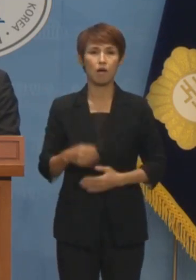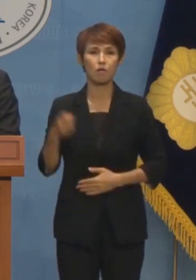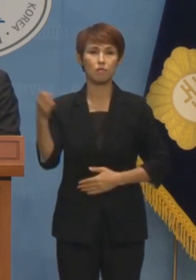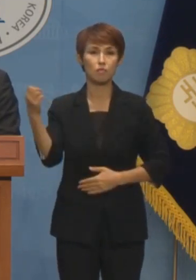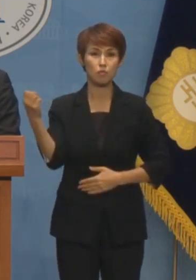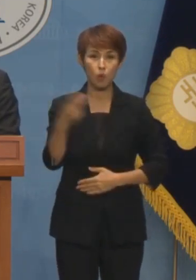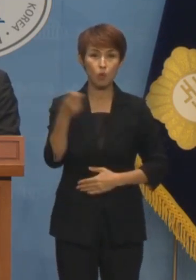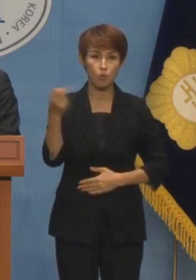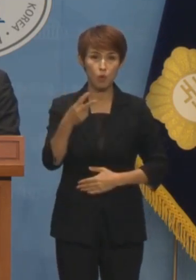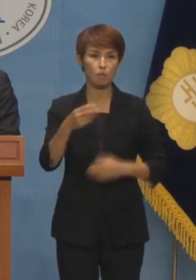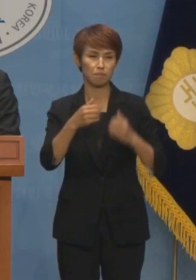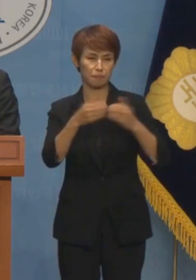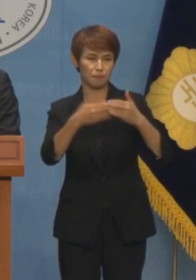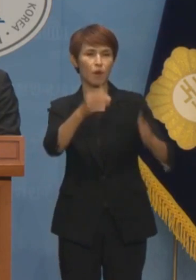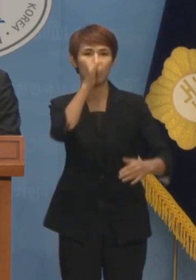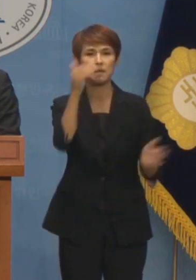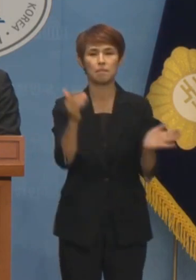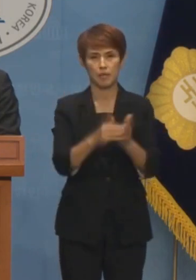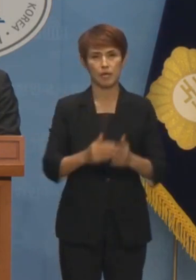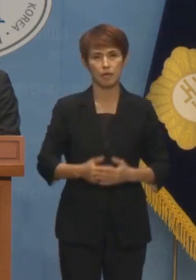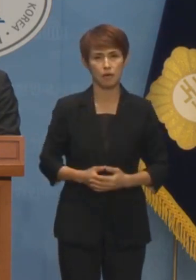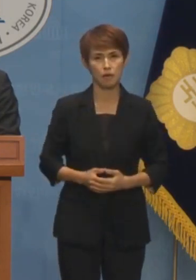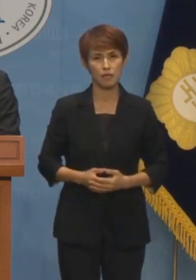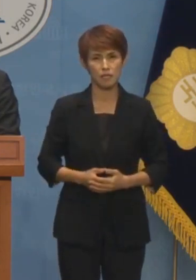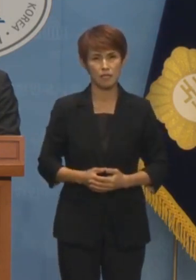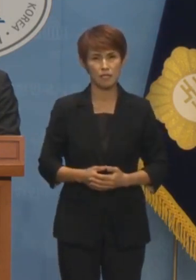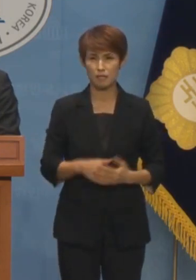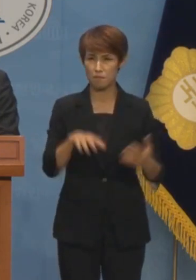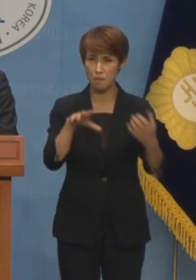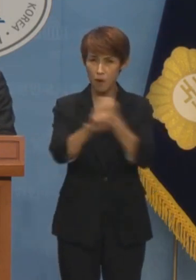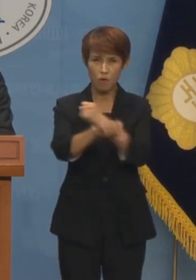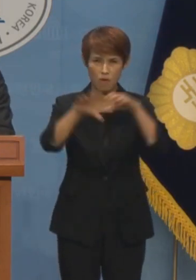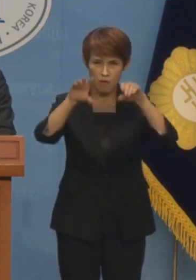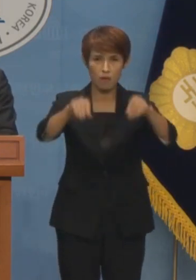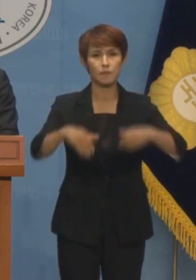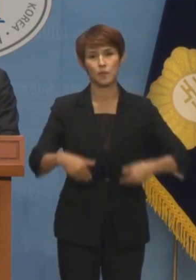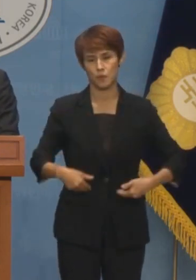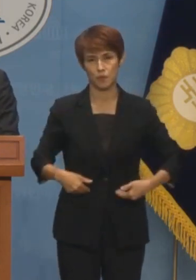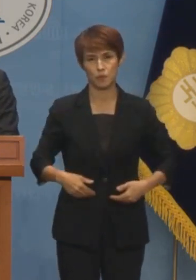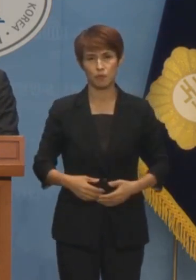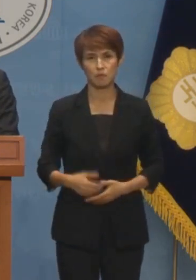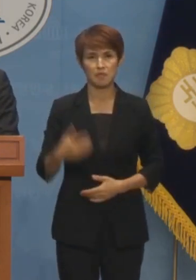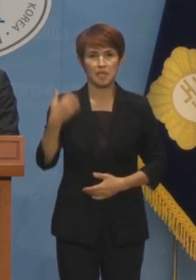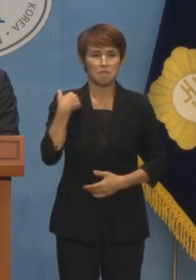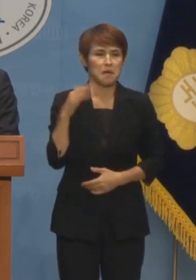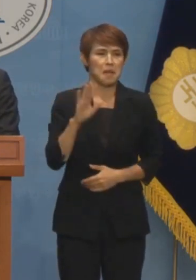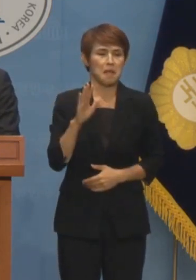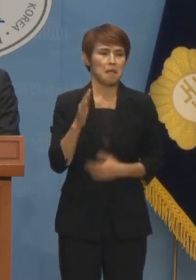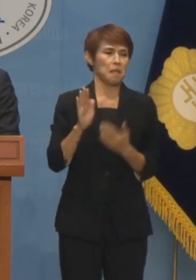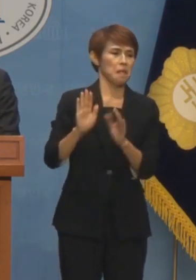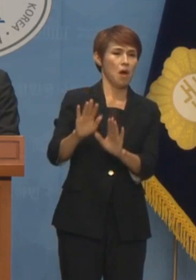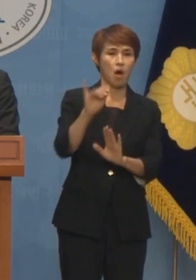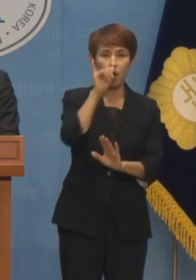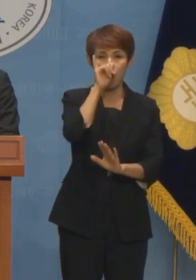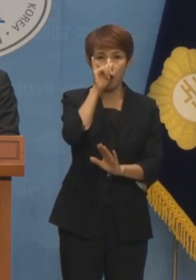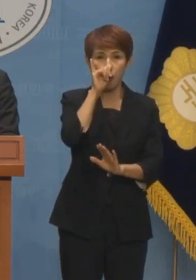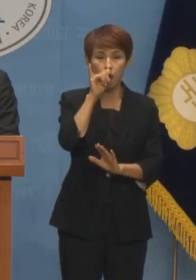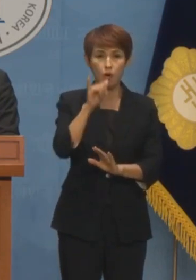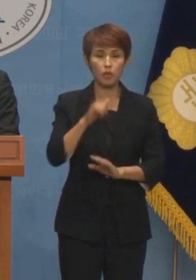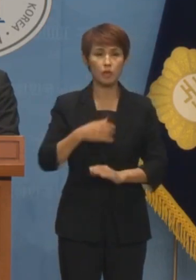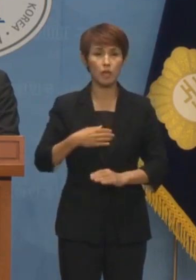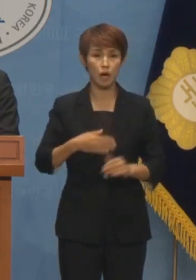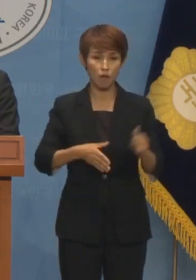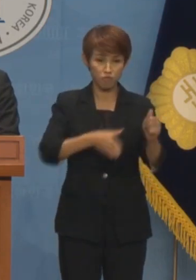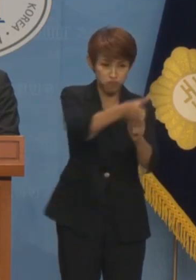가해를 서슴지 않고 있습니다. 이는 즉각 중단되어야 합니다. 책임 회피와 떠넘기기, 가해자면서 피해자 행세를